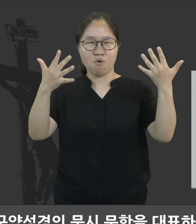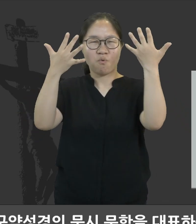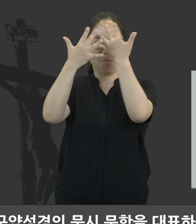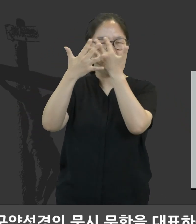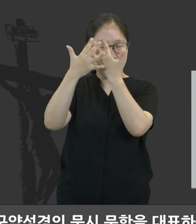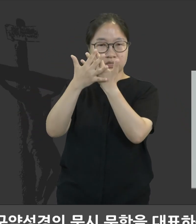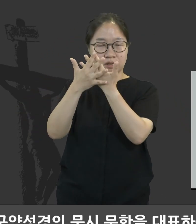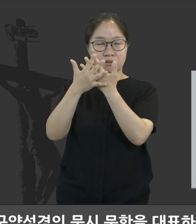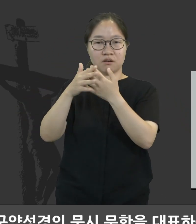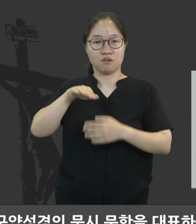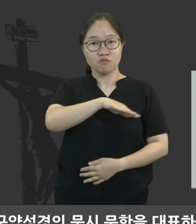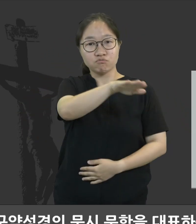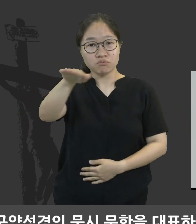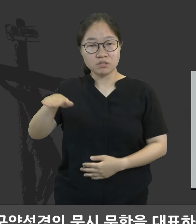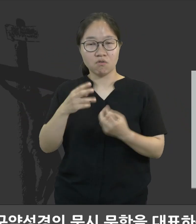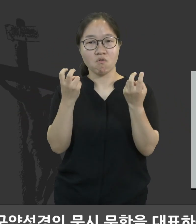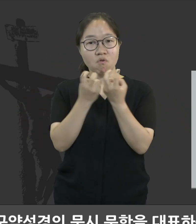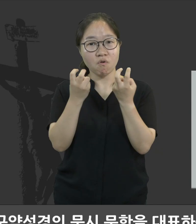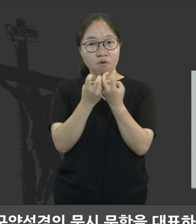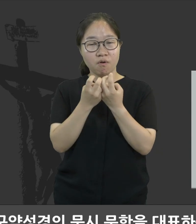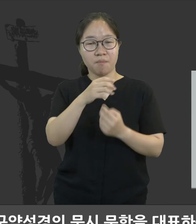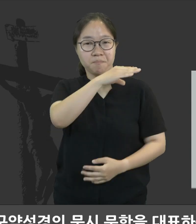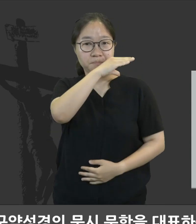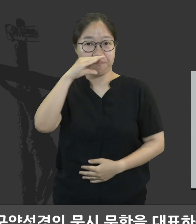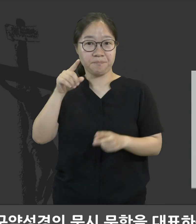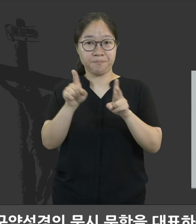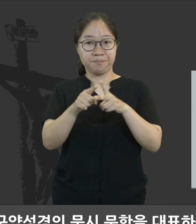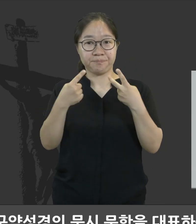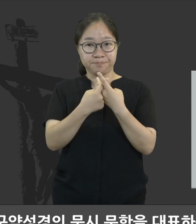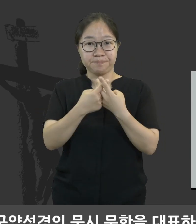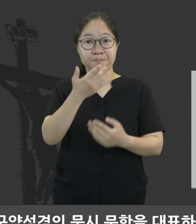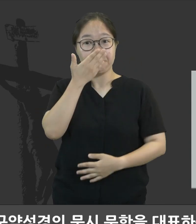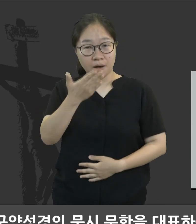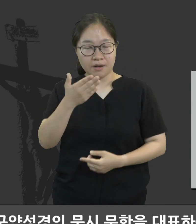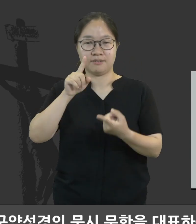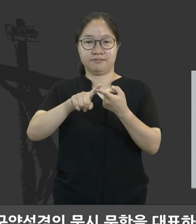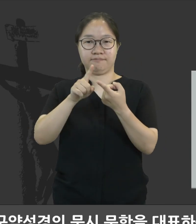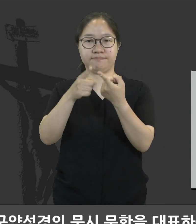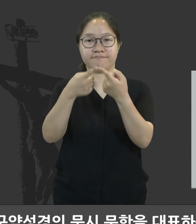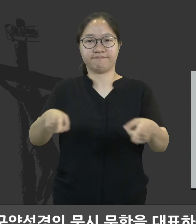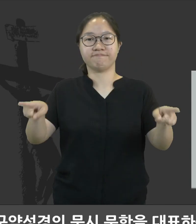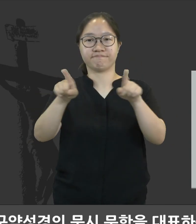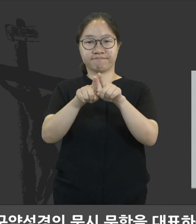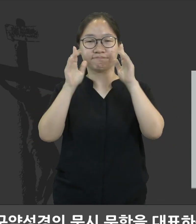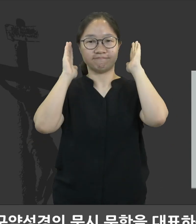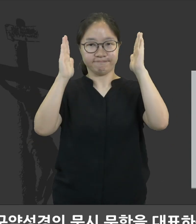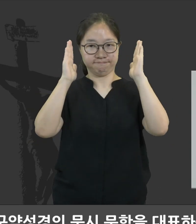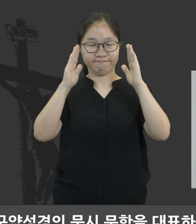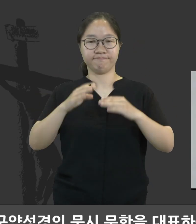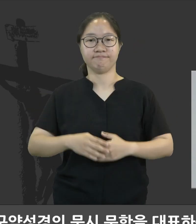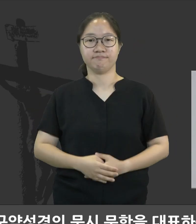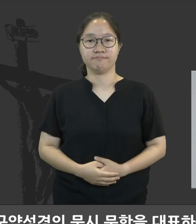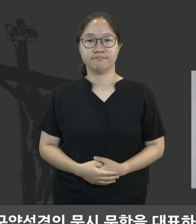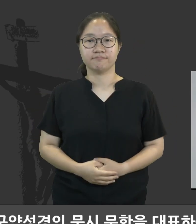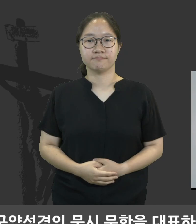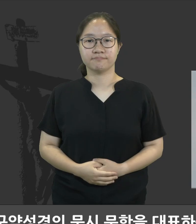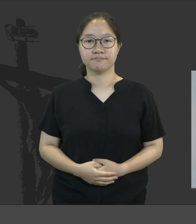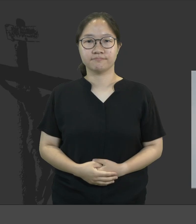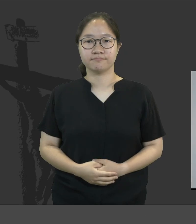여러 환상들을 우리가 어떻게 올바르게 이해할 수 있는지 함께 알아보겠습니다.